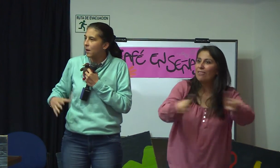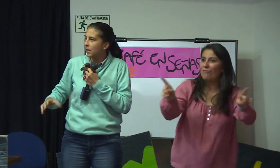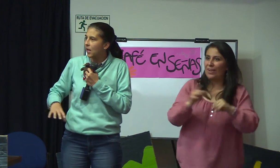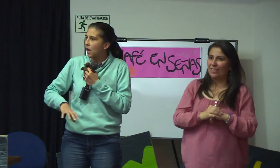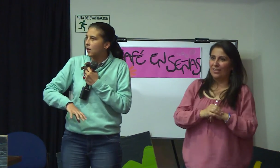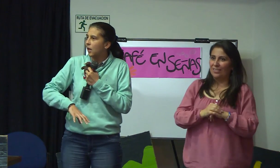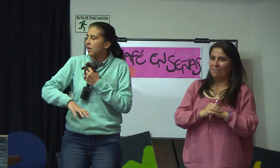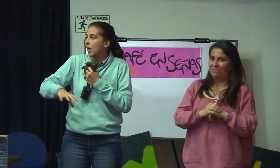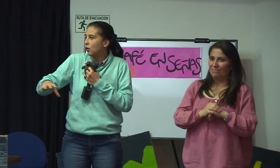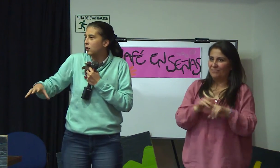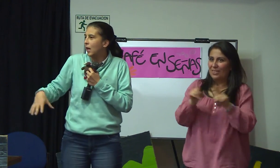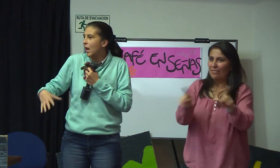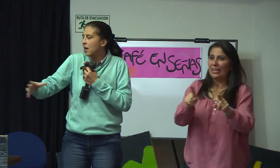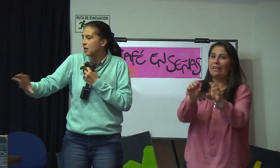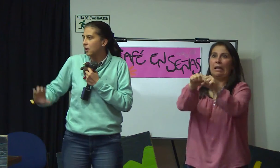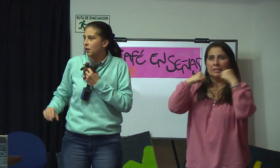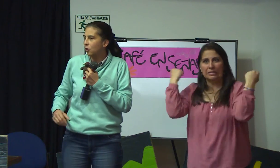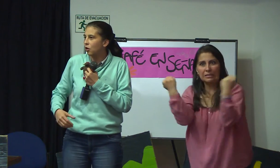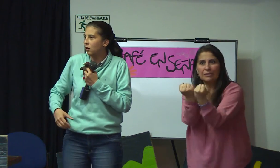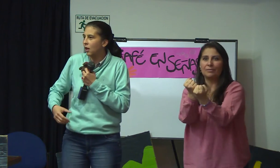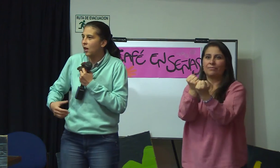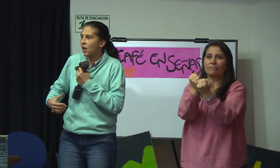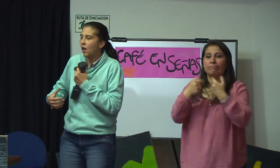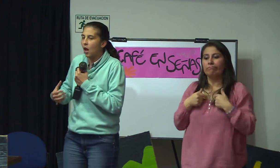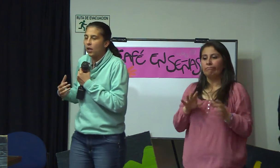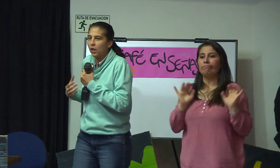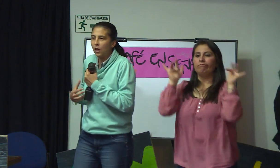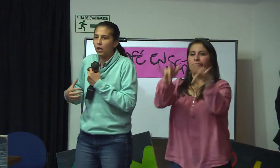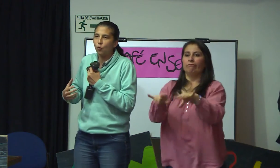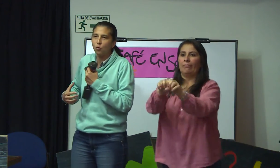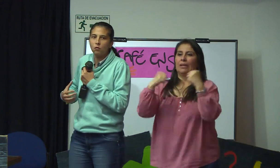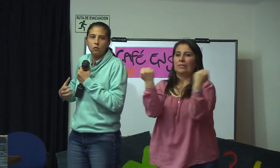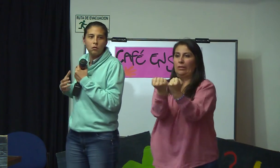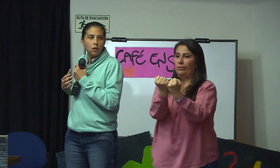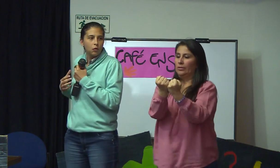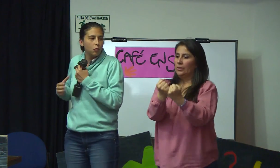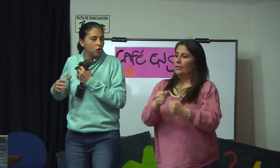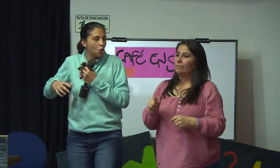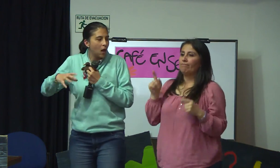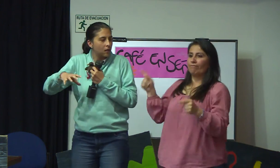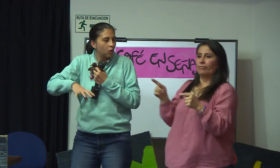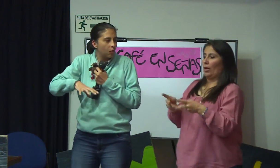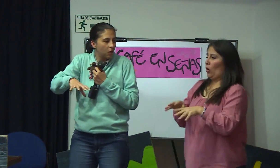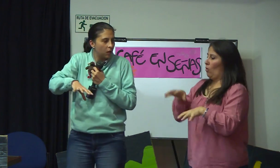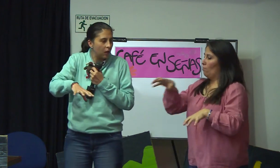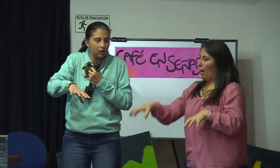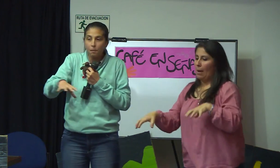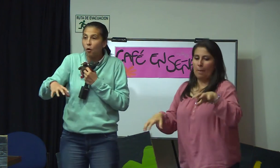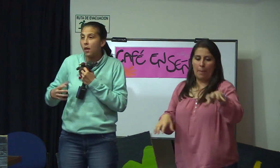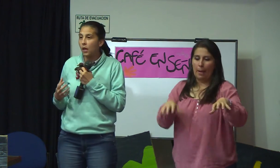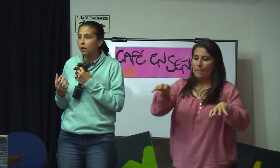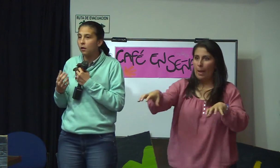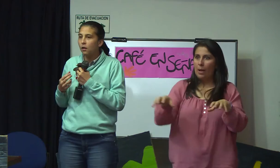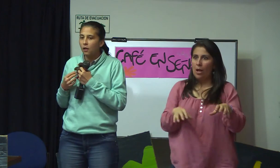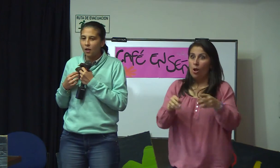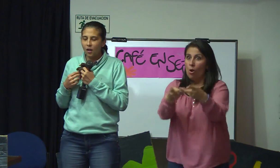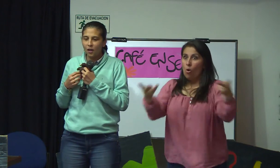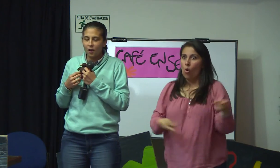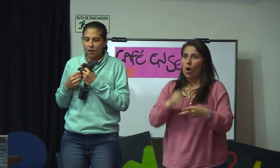transversa el salón de clase, donde hay unos lugares como de poder.